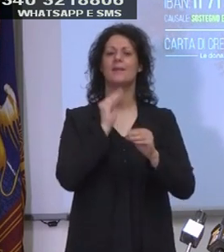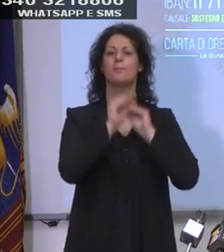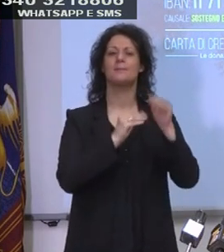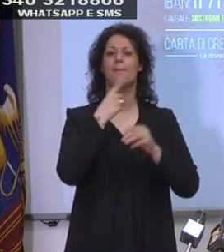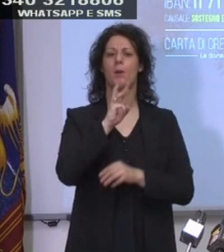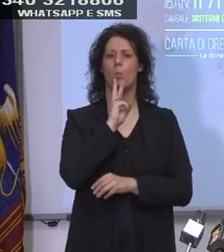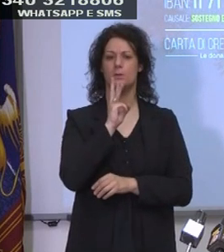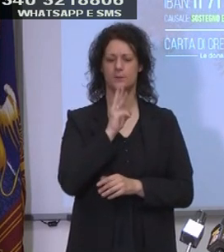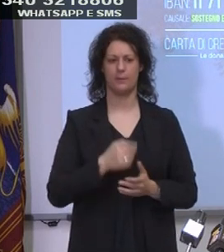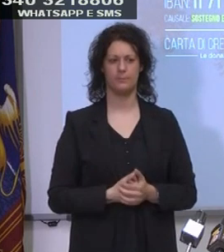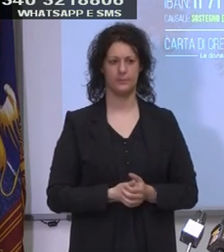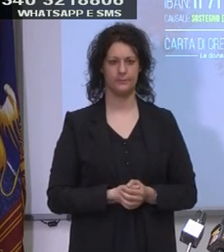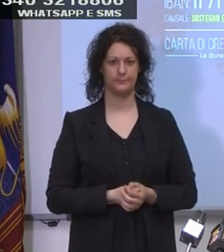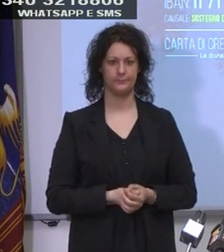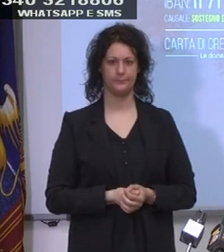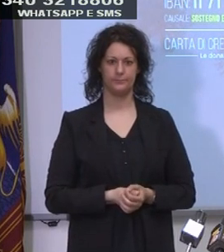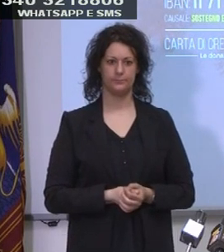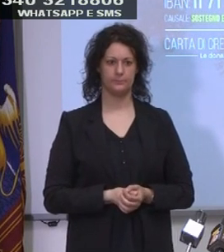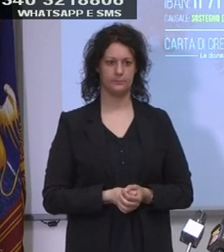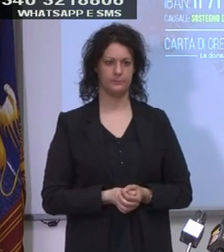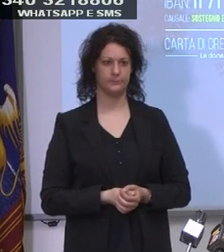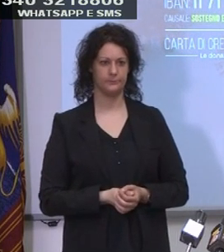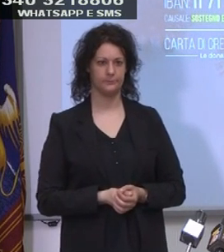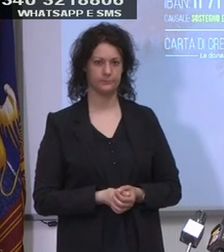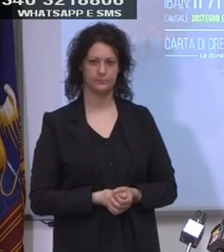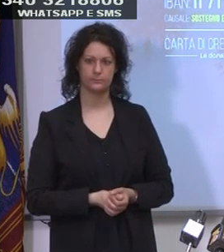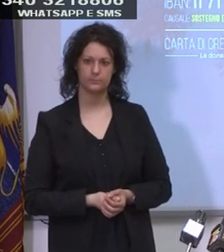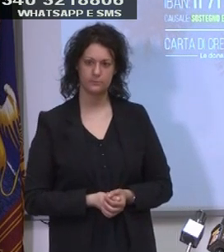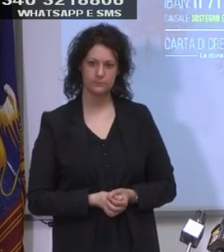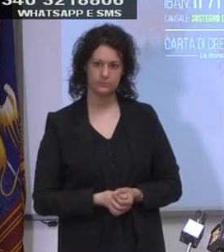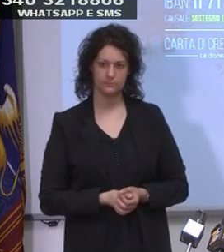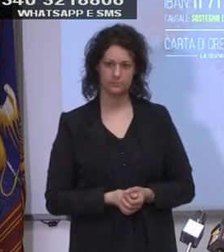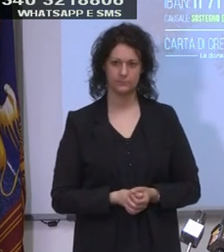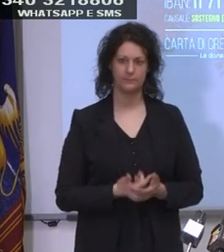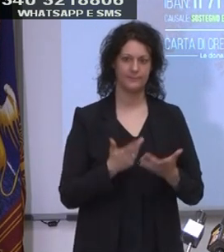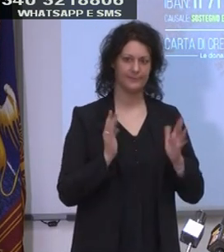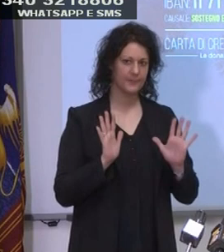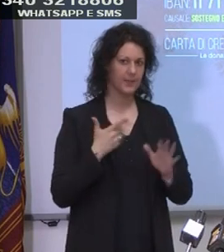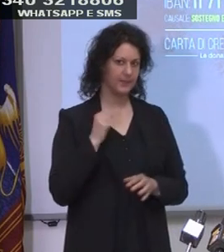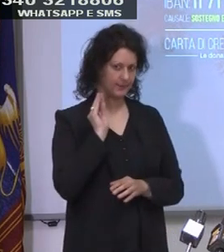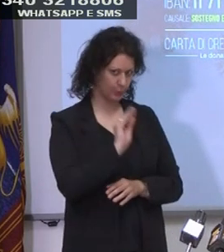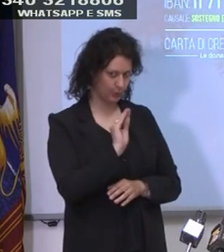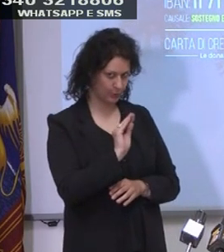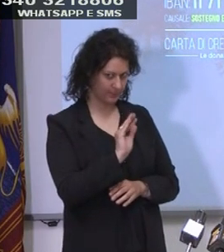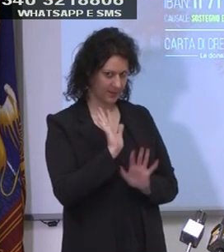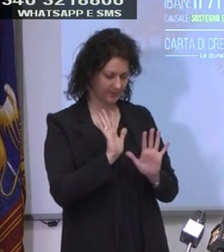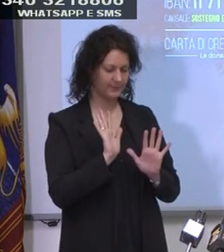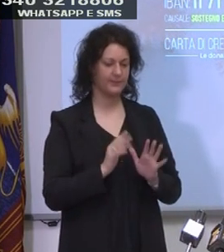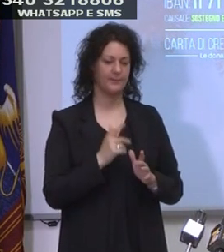basta. Allora, Evanna Maria. Sì, Presidente, vediamo se riesco a recuperare con questa